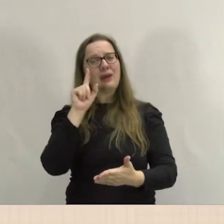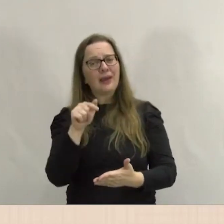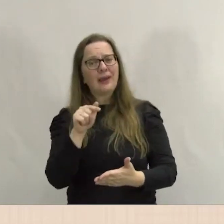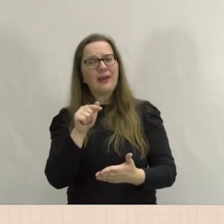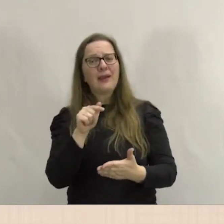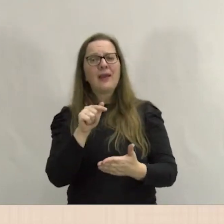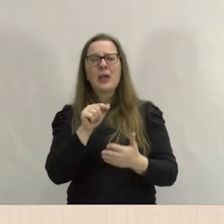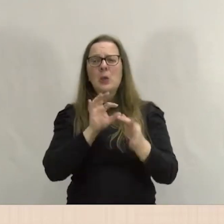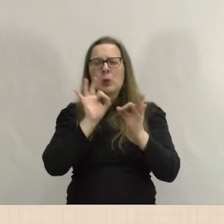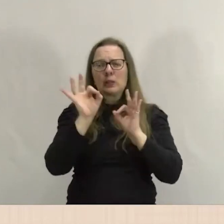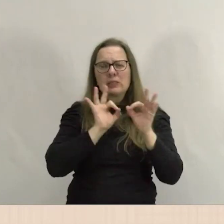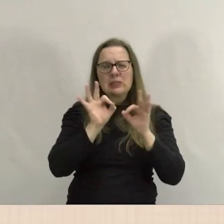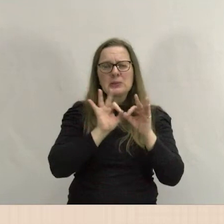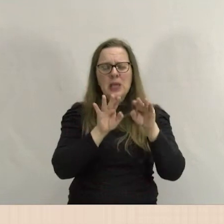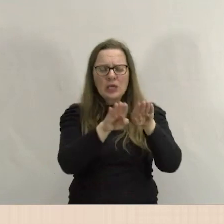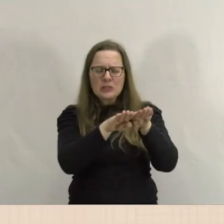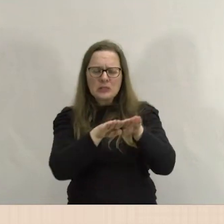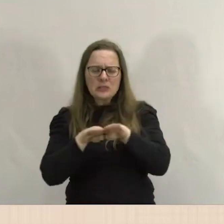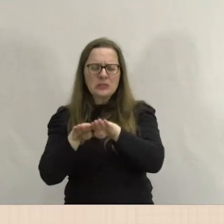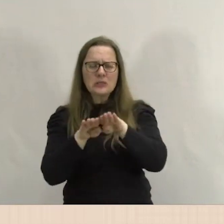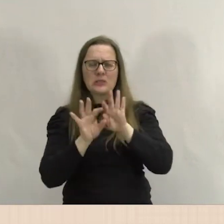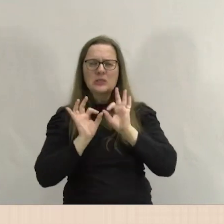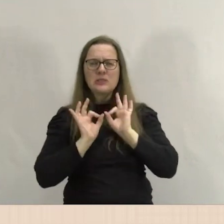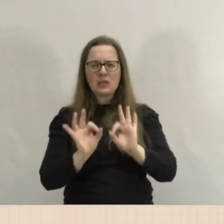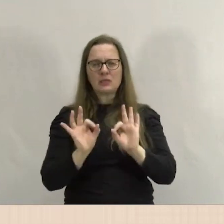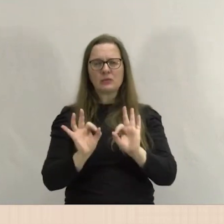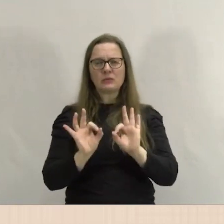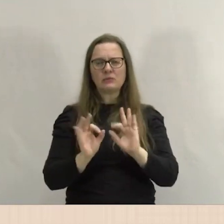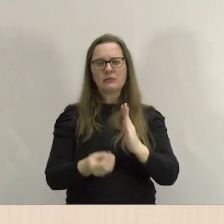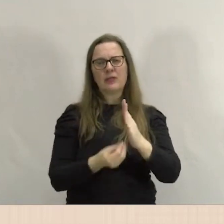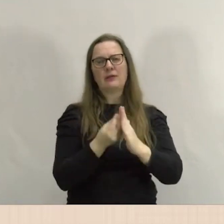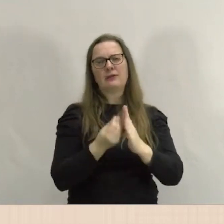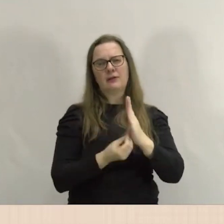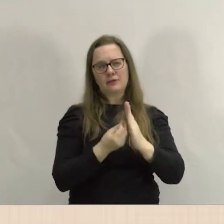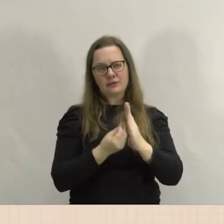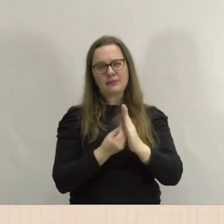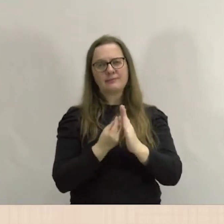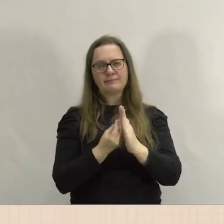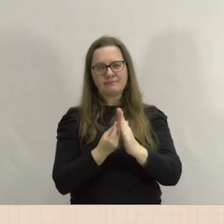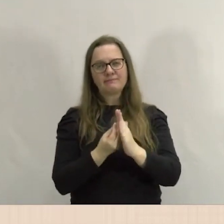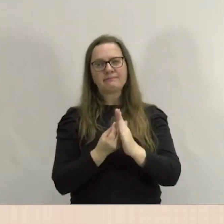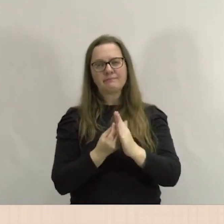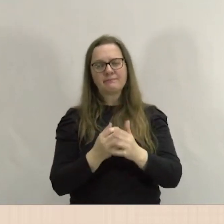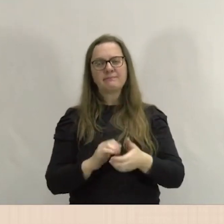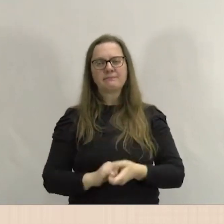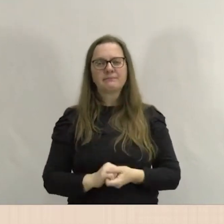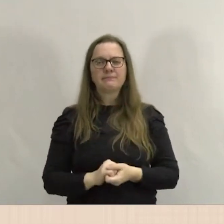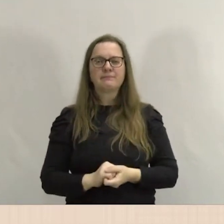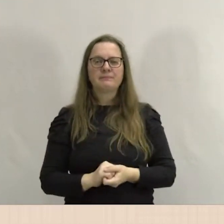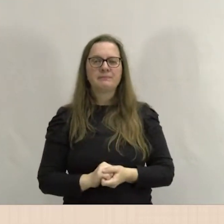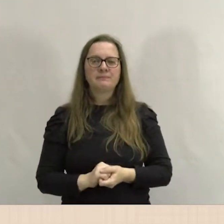intenção quando a proposta foi feita, porém caíram no engano do inimigo de Deus.